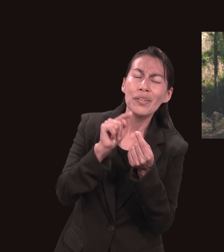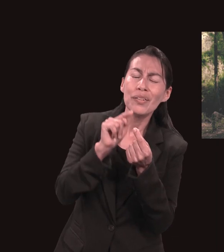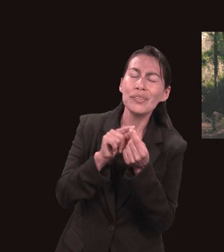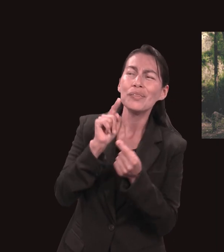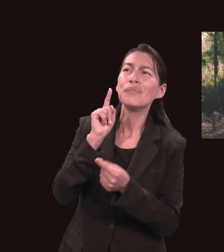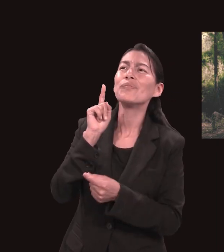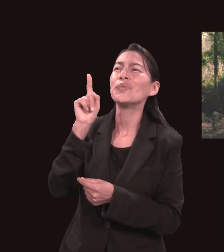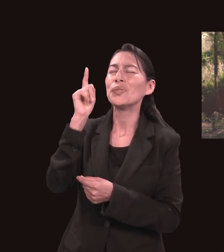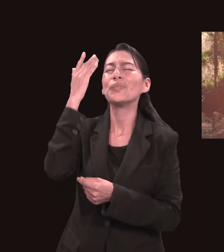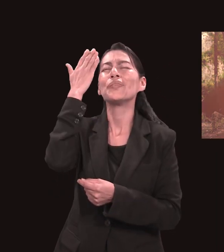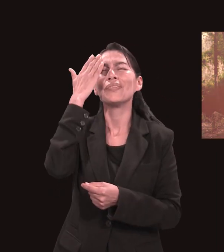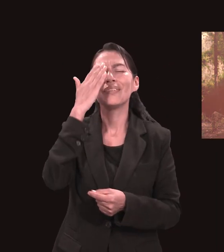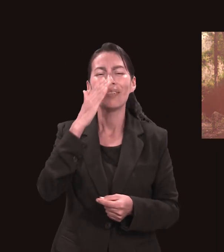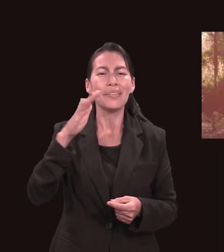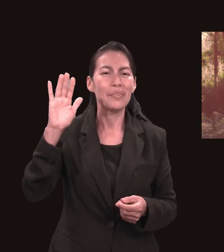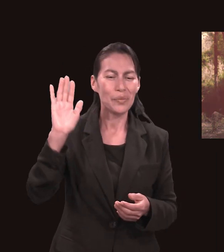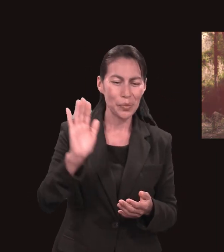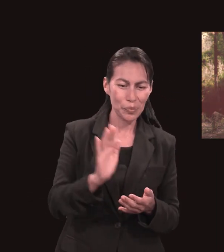el momento